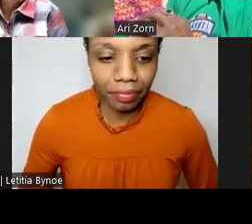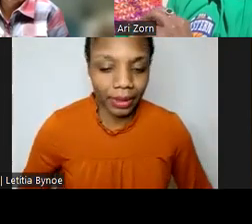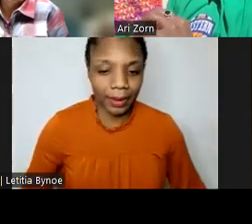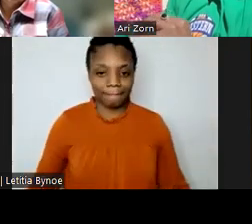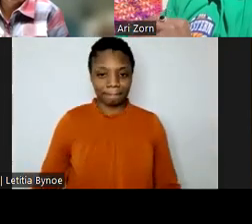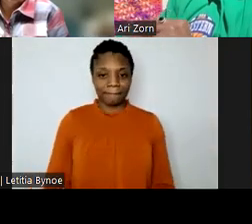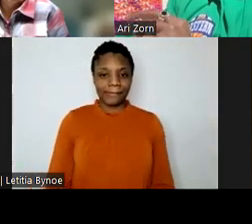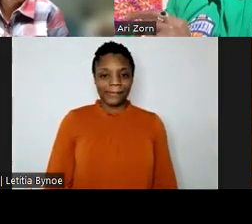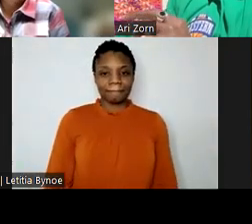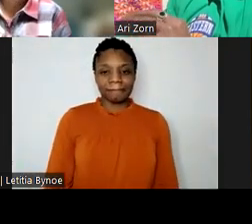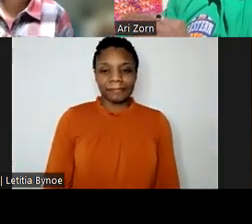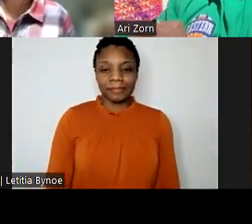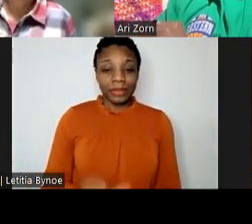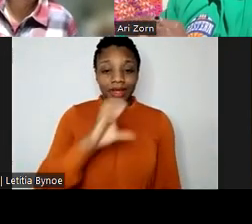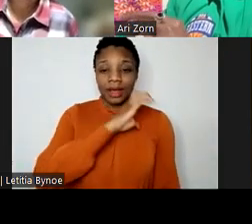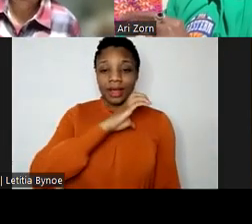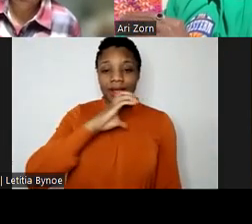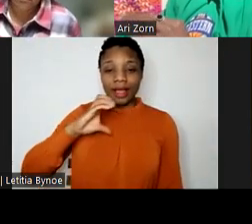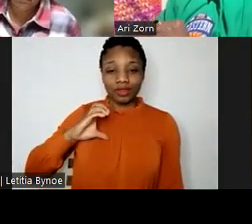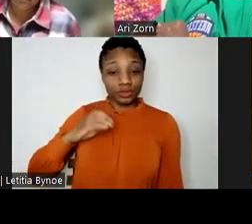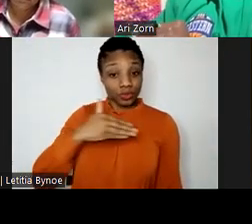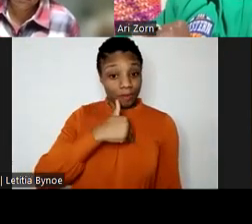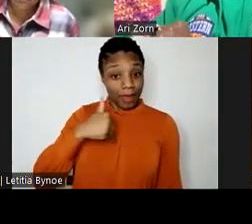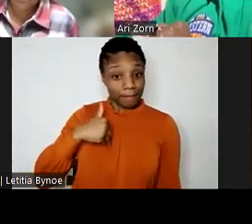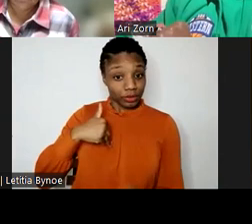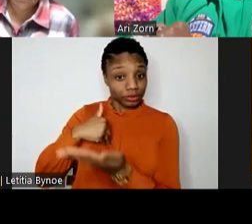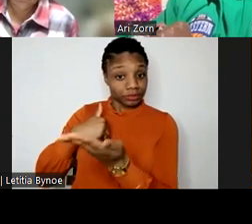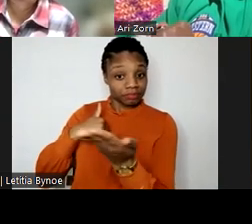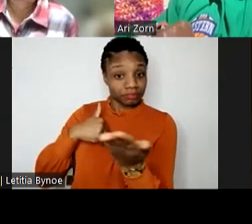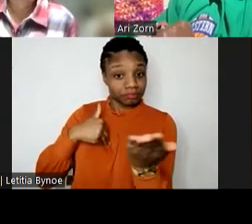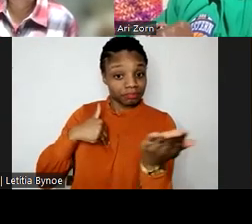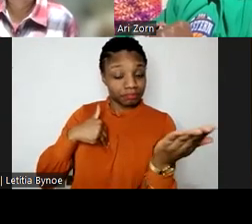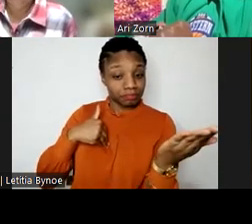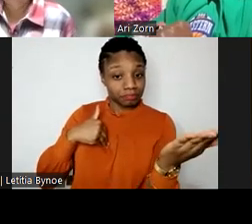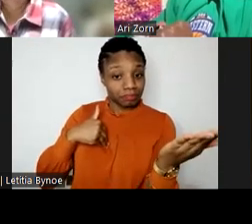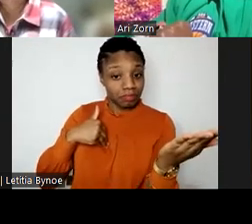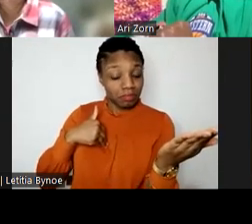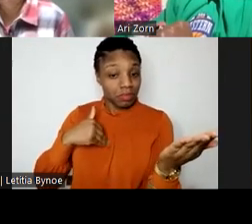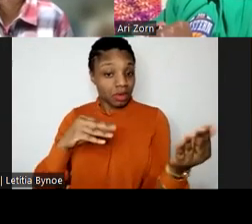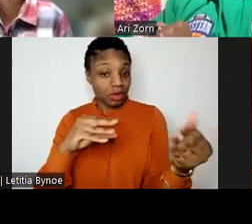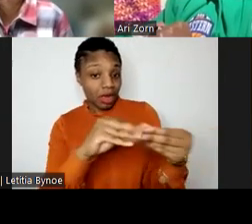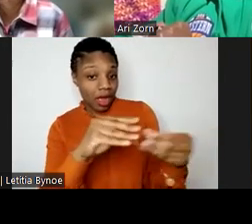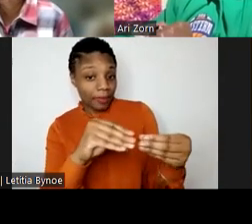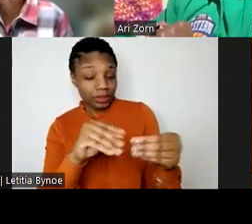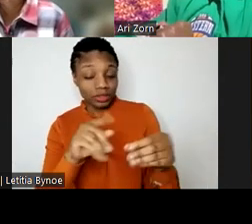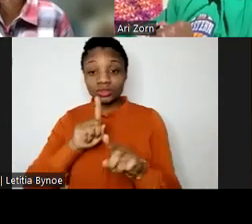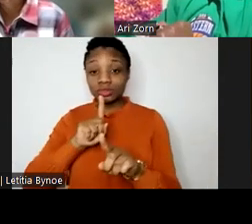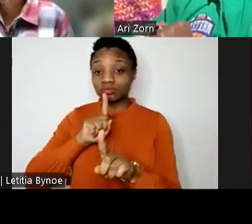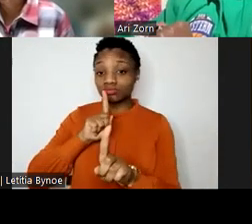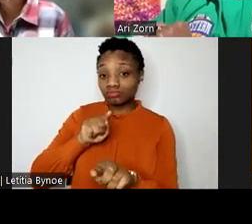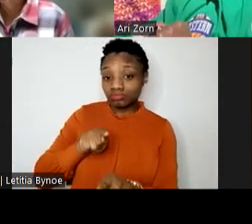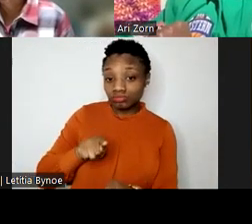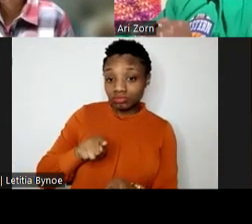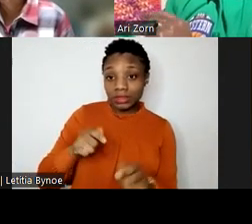proficientes son y lo de el grupo cultural o de raza alguno de los miembros del Consejo